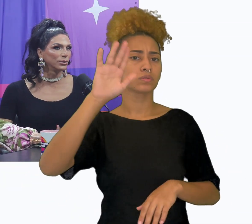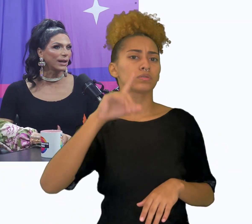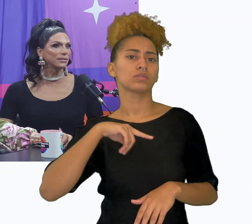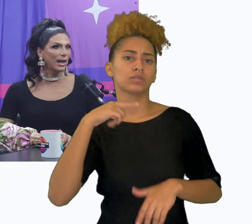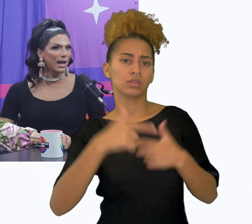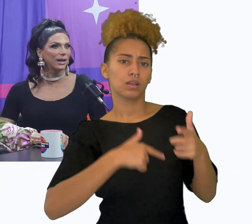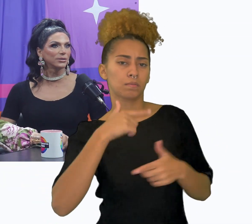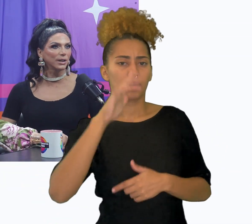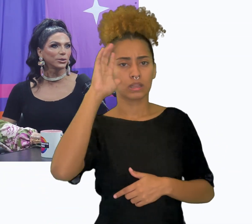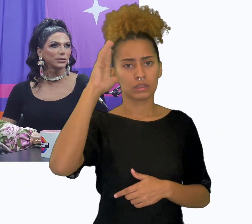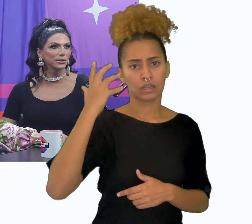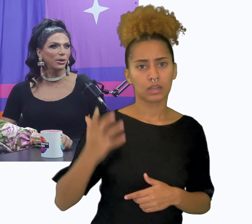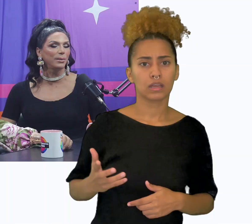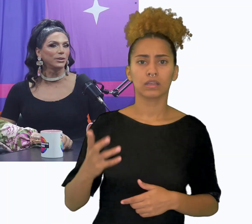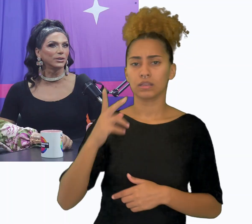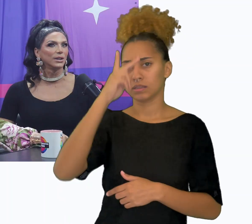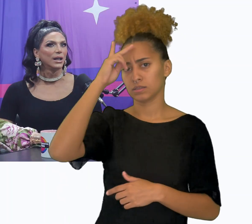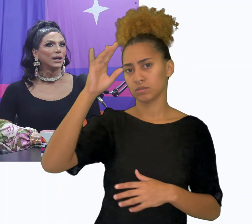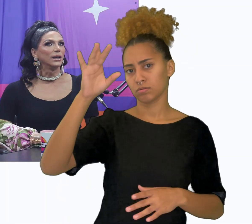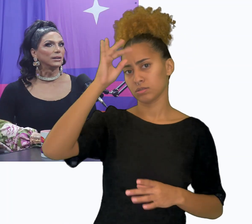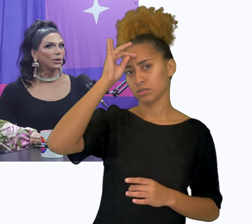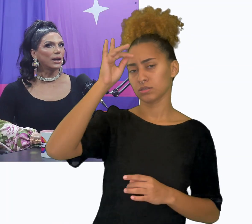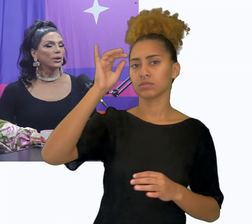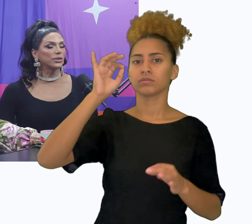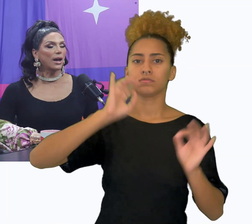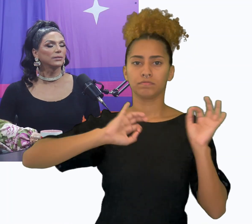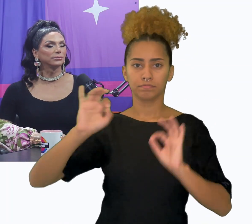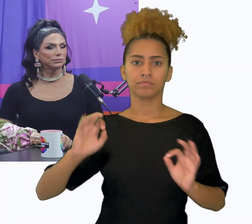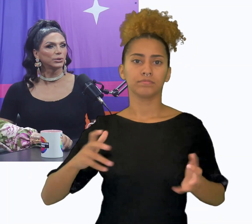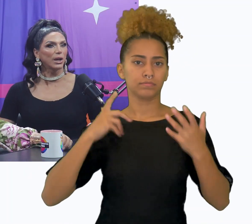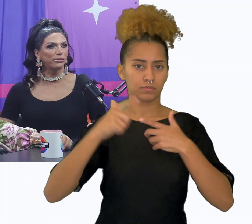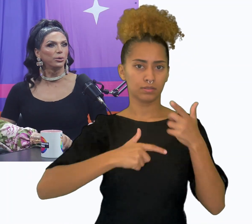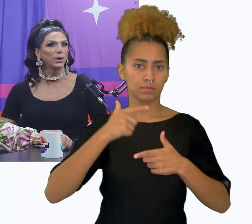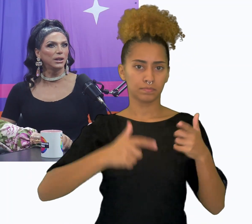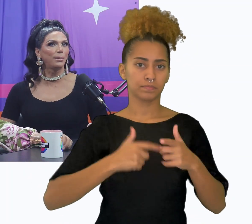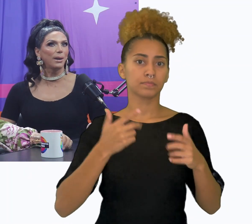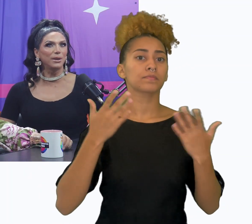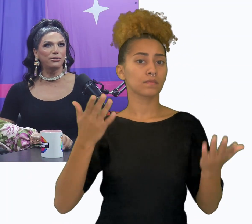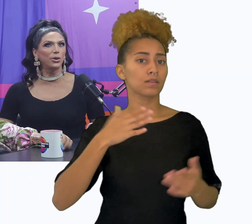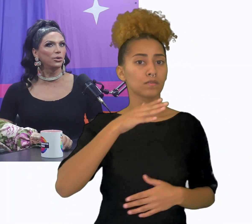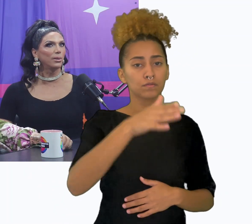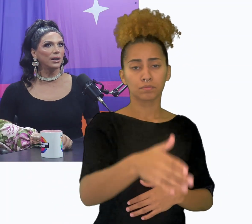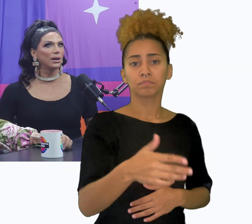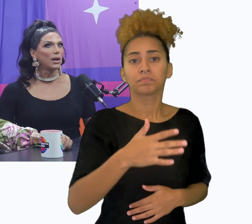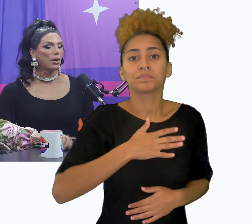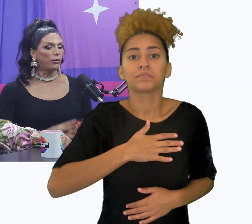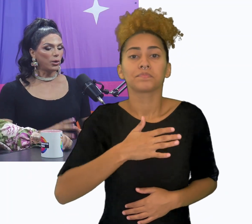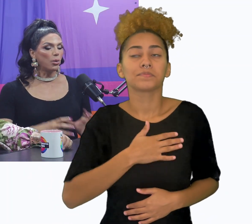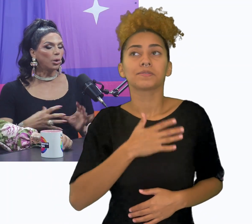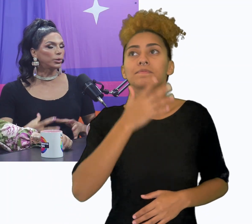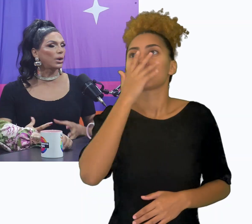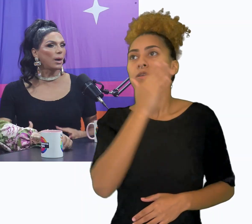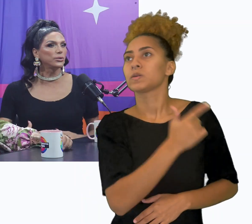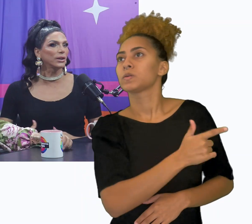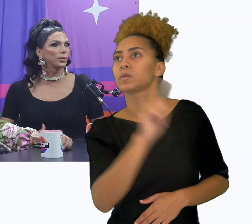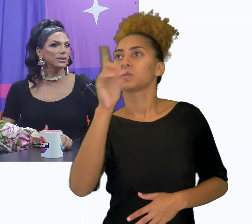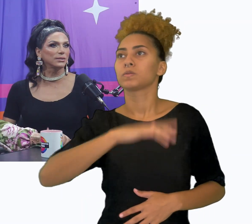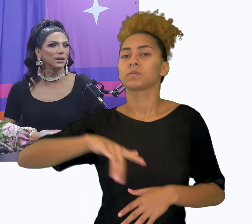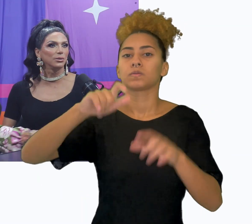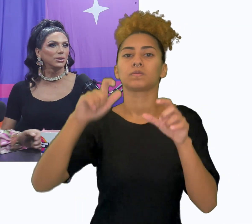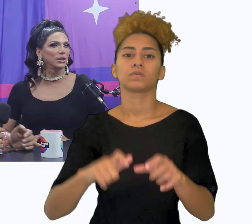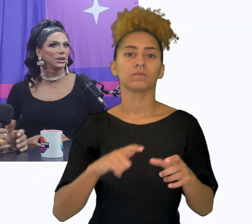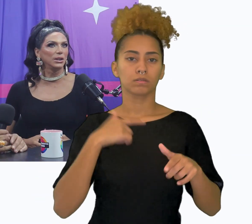trabalho das drags, dos atores transformistas. Então ali eu já fui, e para mim foi um outro campo